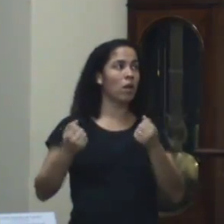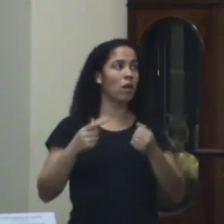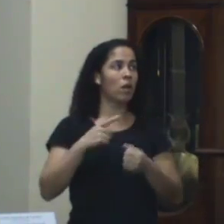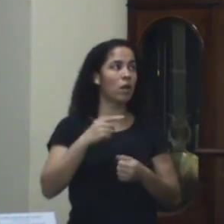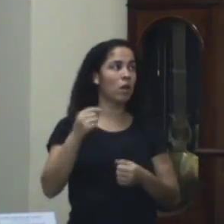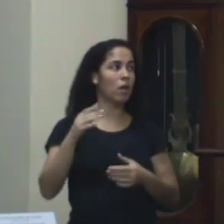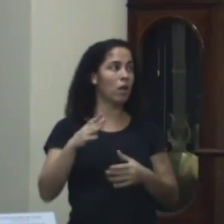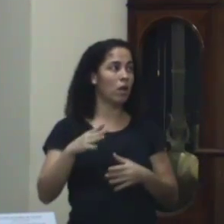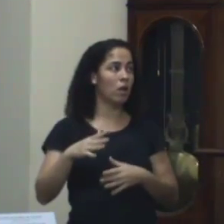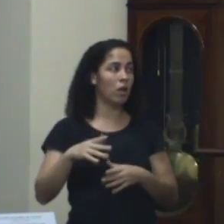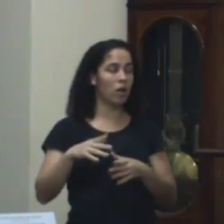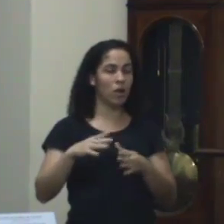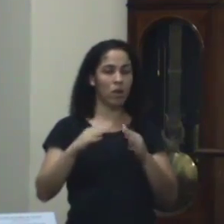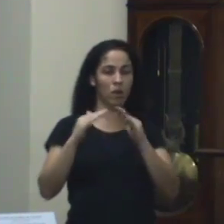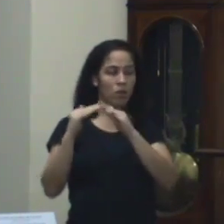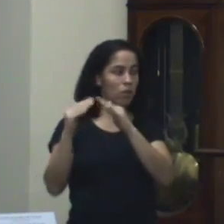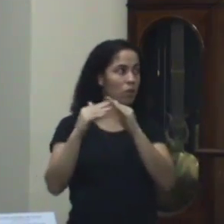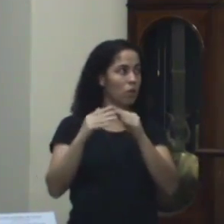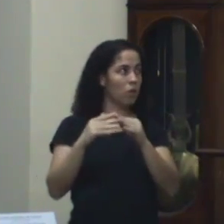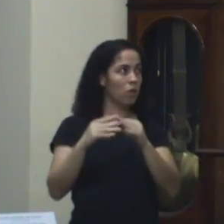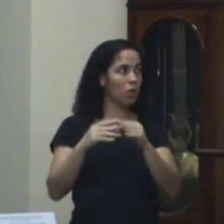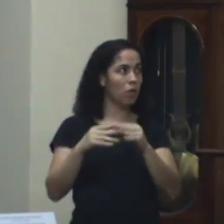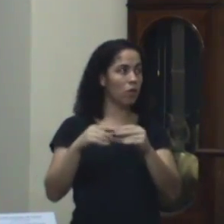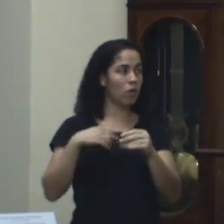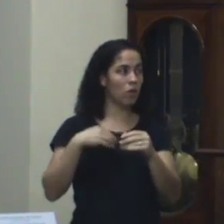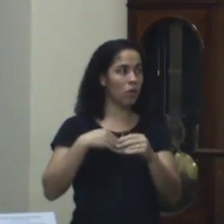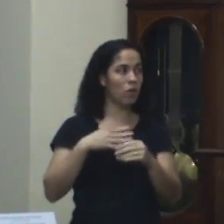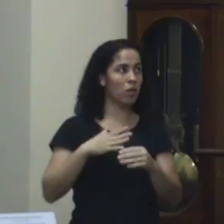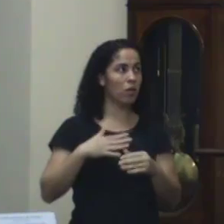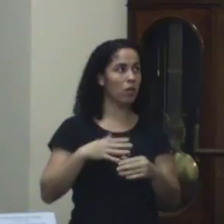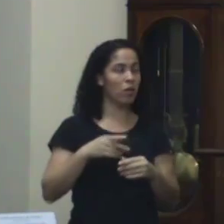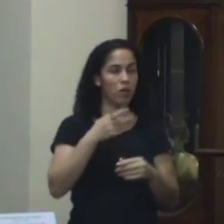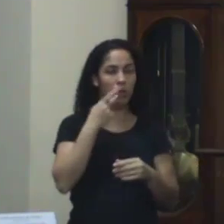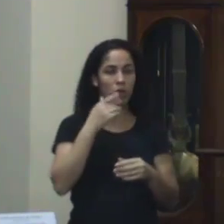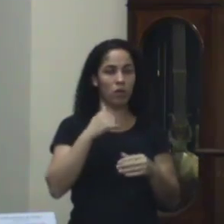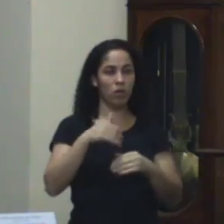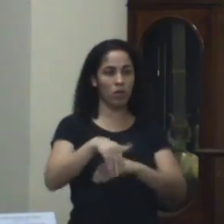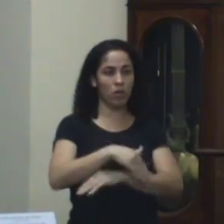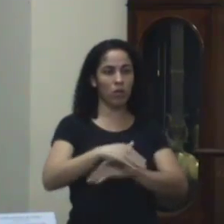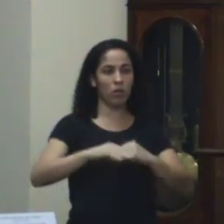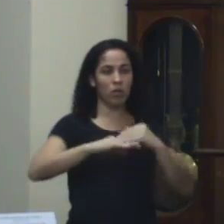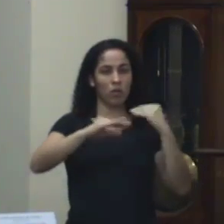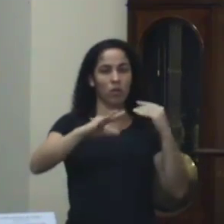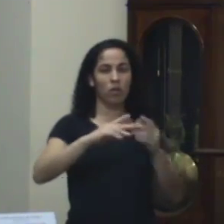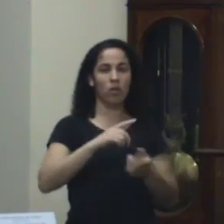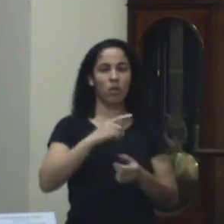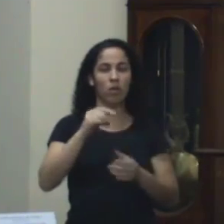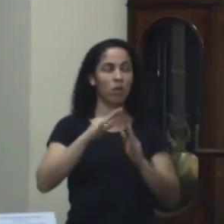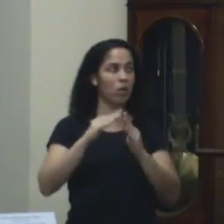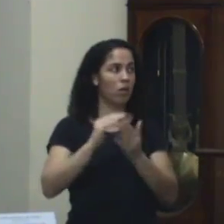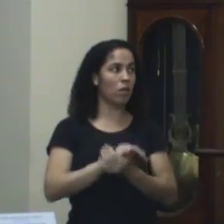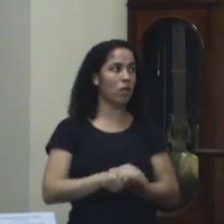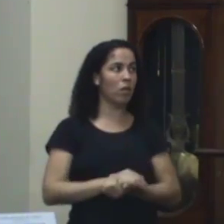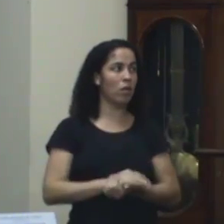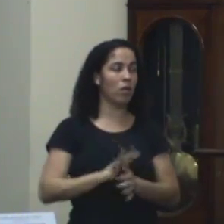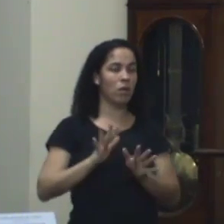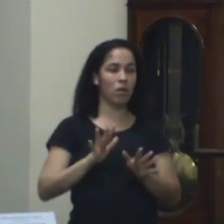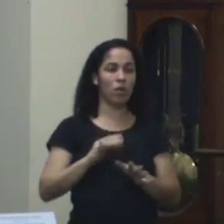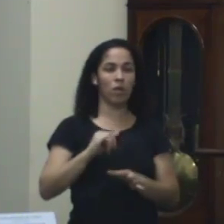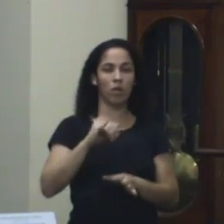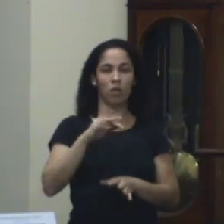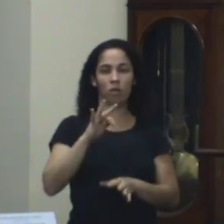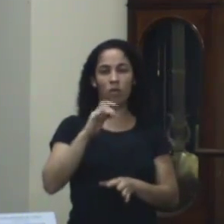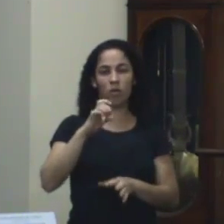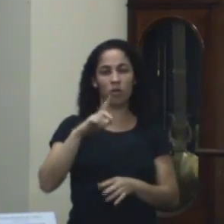saem à sua porta, eu tenho o prazer de sair à minha porta e dizer que eu piso no asfalto. Mas, infelizmente, aquelas pessoas